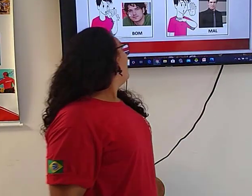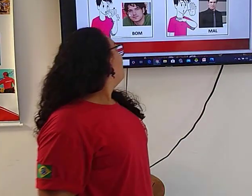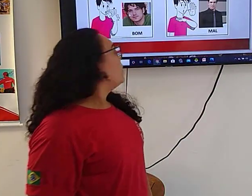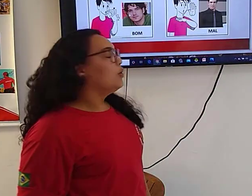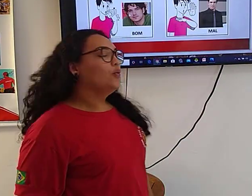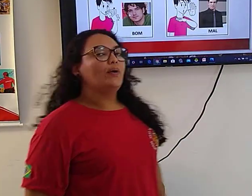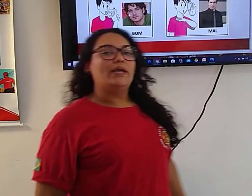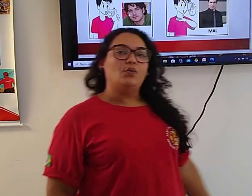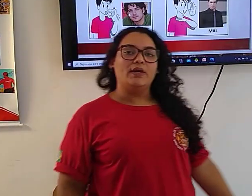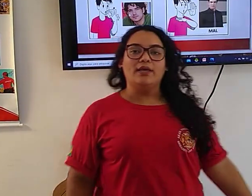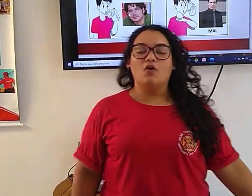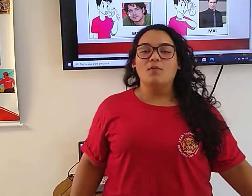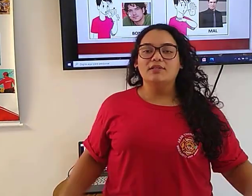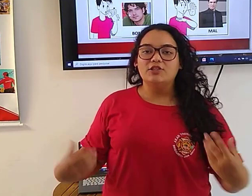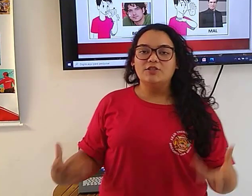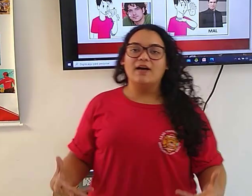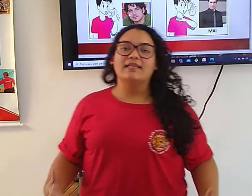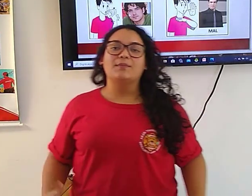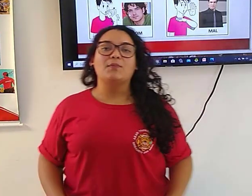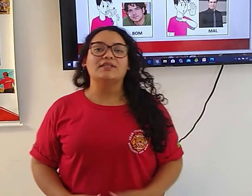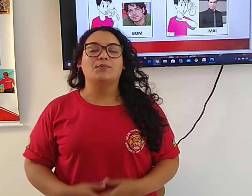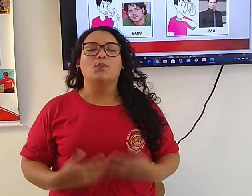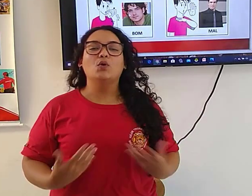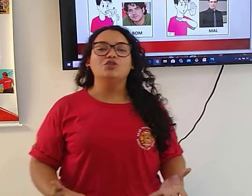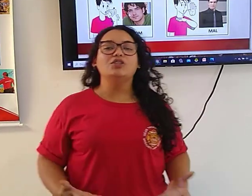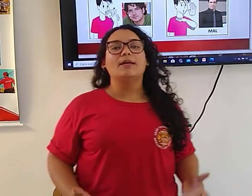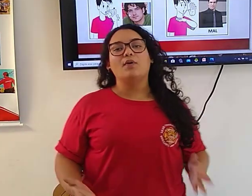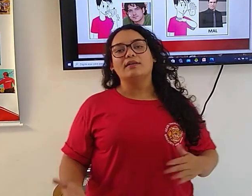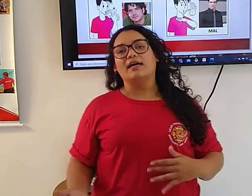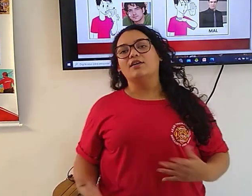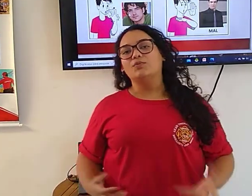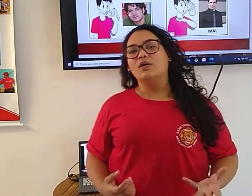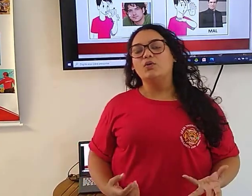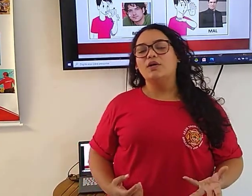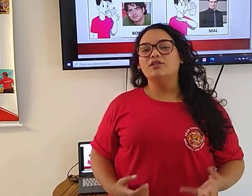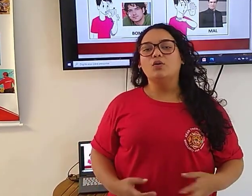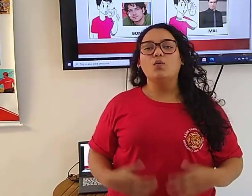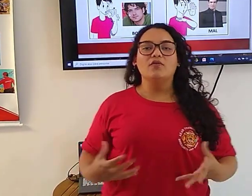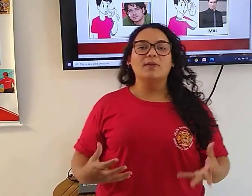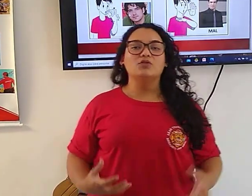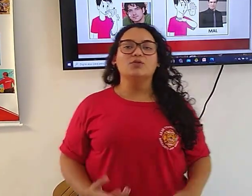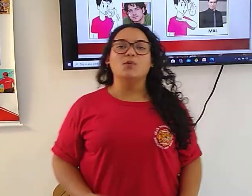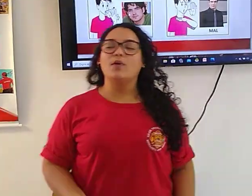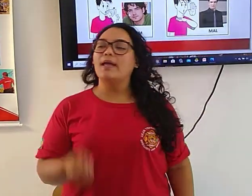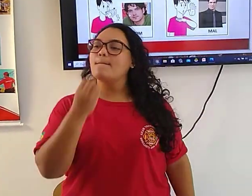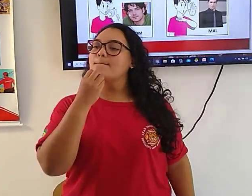Bom e ruim. Como a gente fala também, por exemplo, bom dia, boa tarde, boa noite, o movimento de bom é,